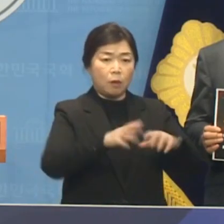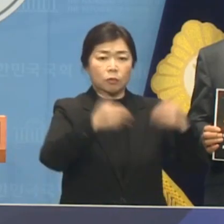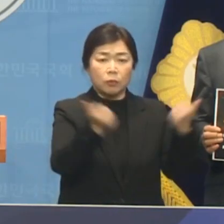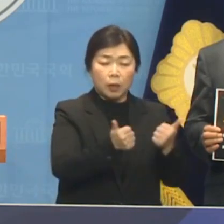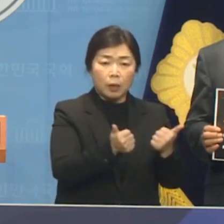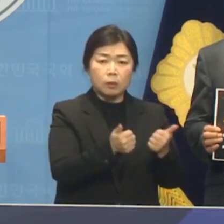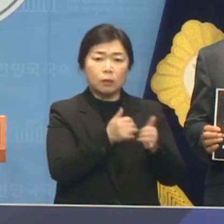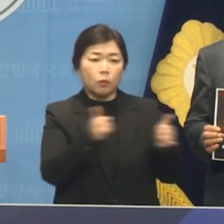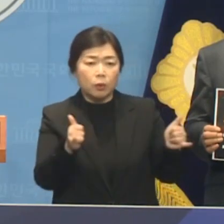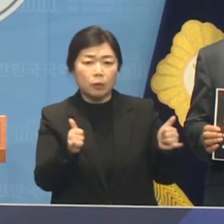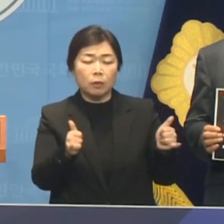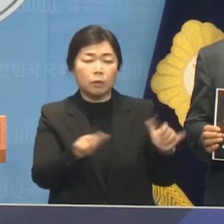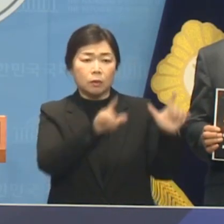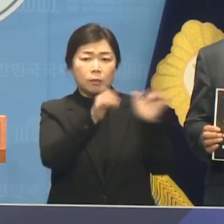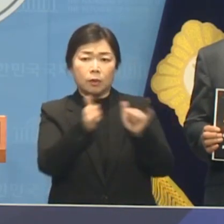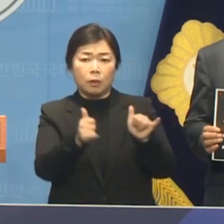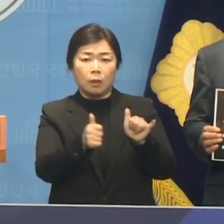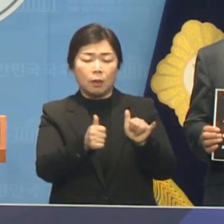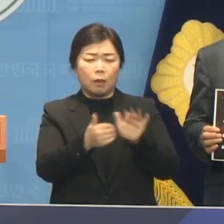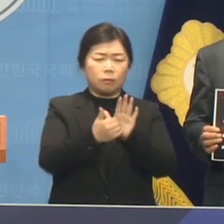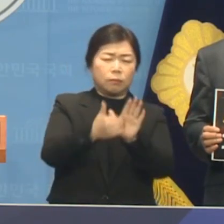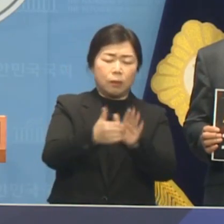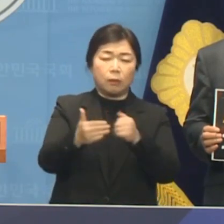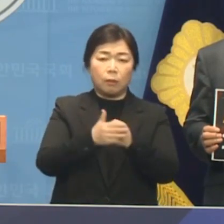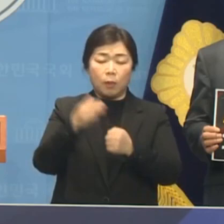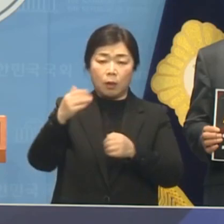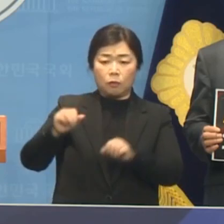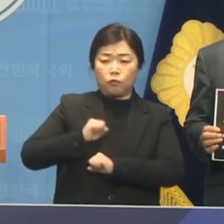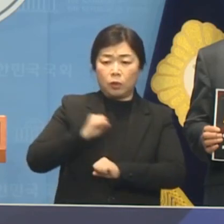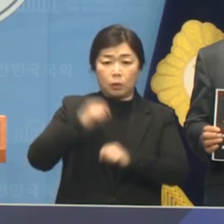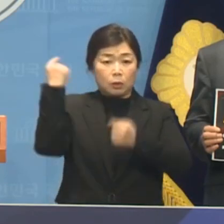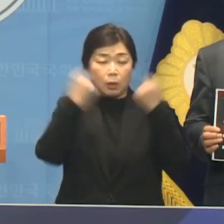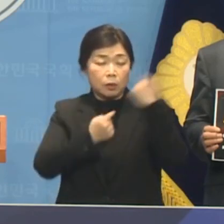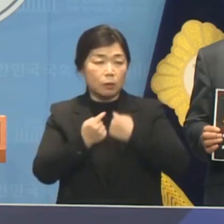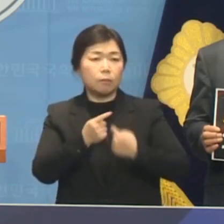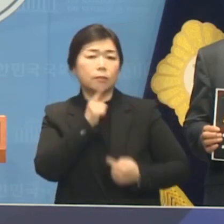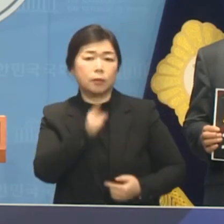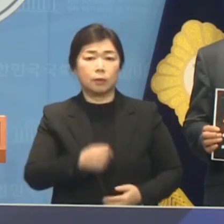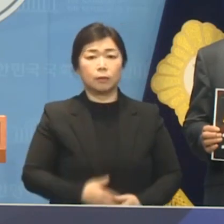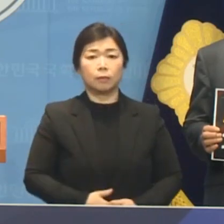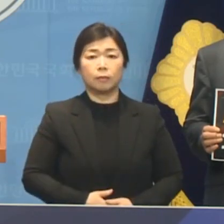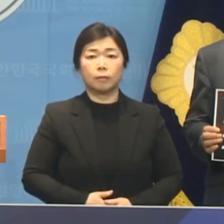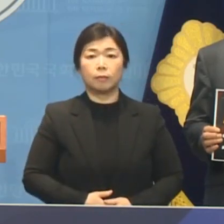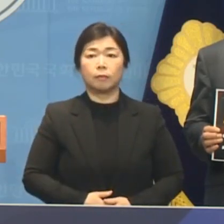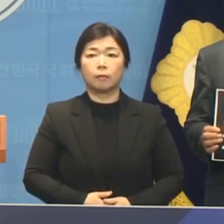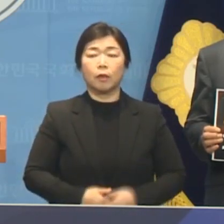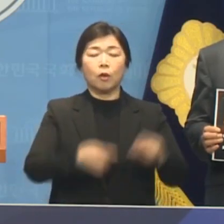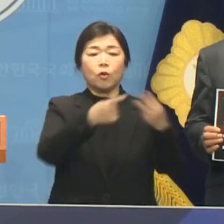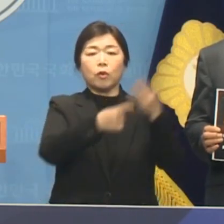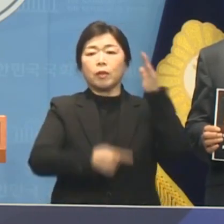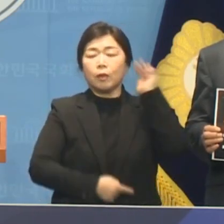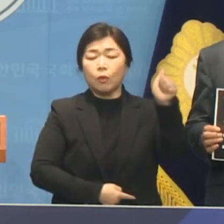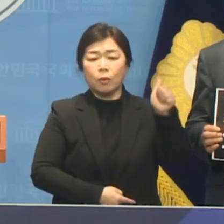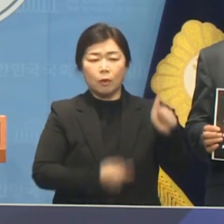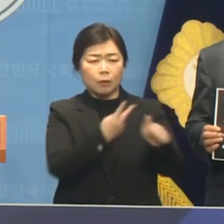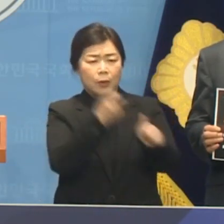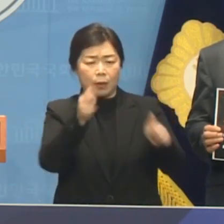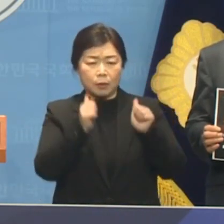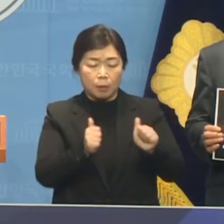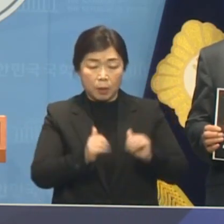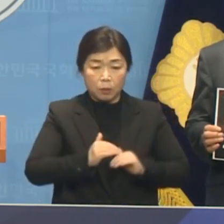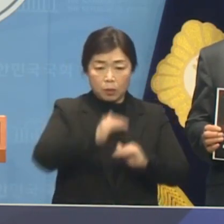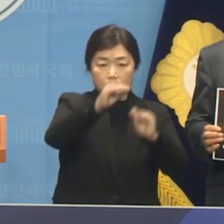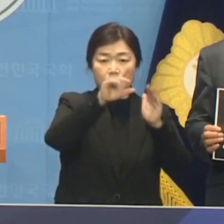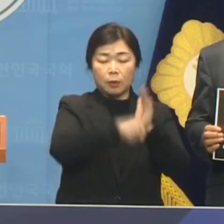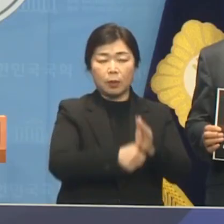시민들의 저항으로 다쳤다고 하였습니다. 이는 윤석열 대통령 탄핵 재판 과정에서